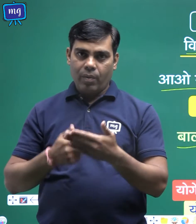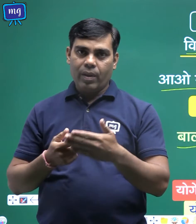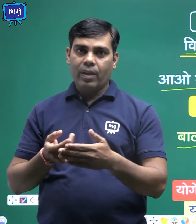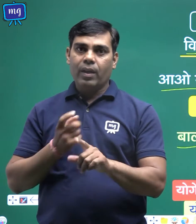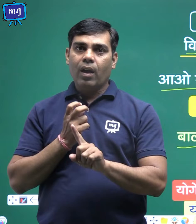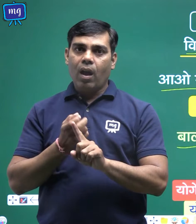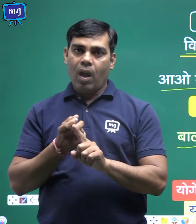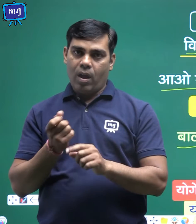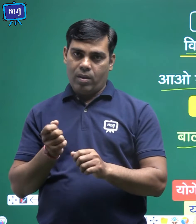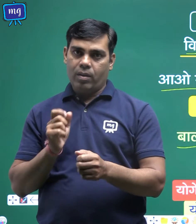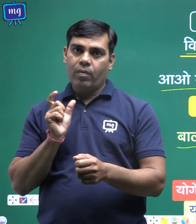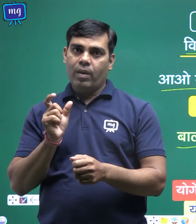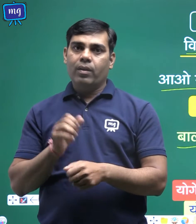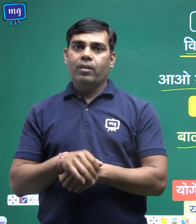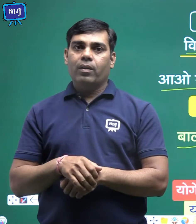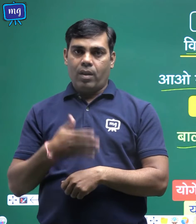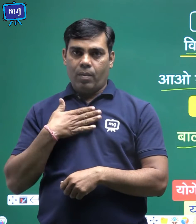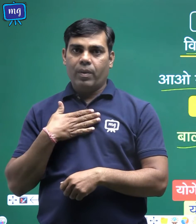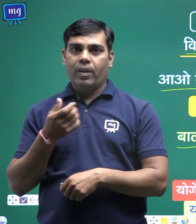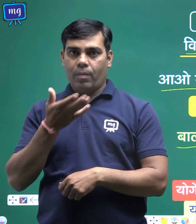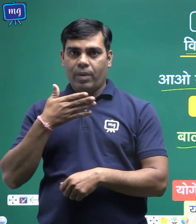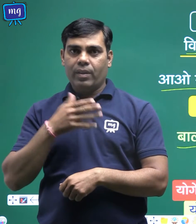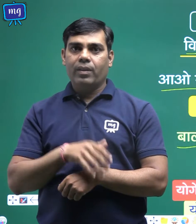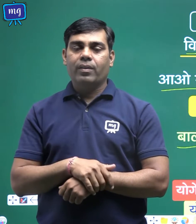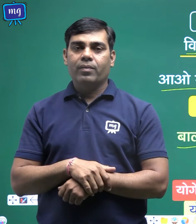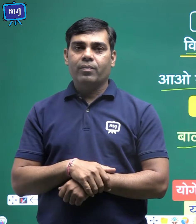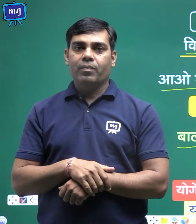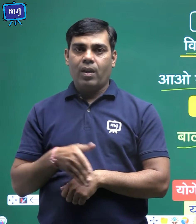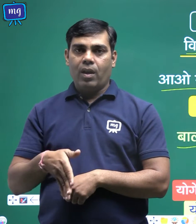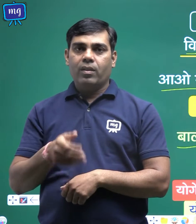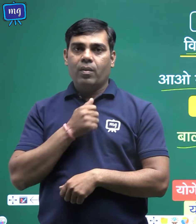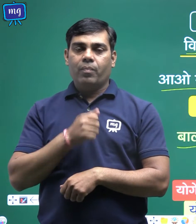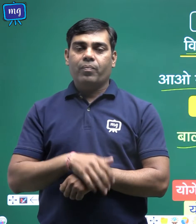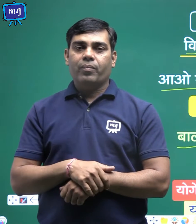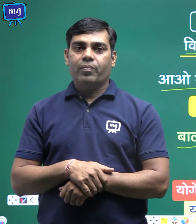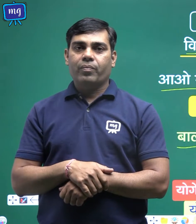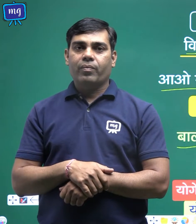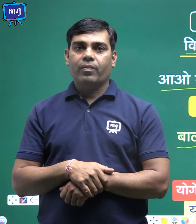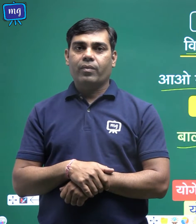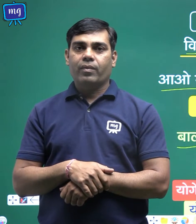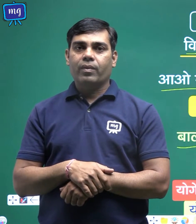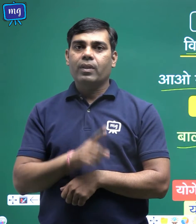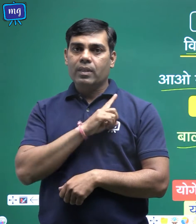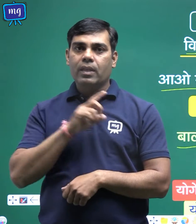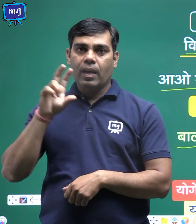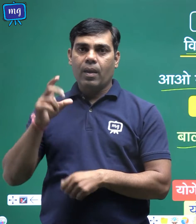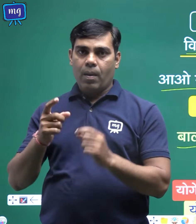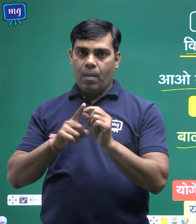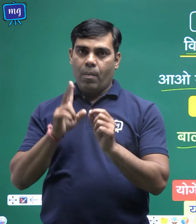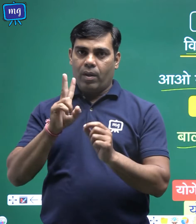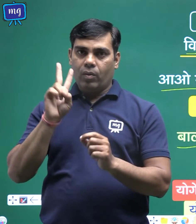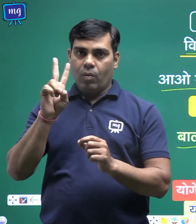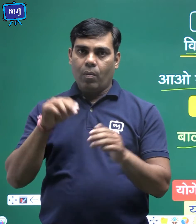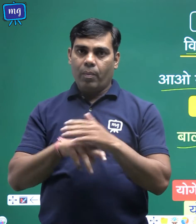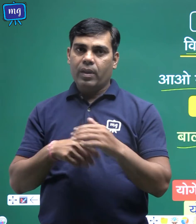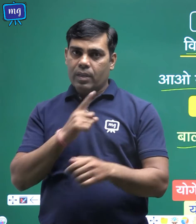शब्द हमने पढ़े थे। आज हम इसके भाग 2 में इस